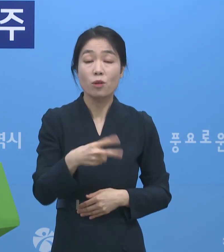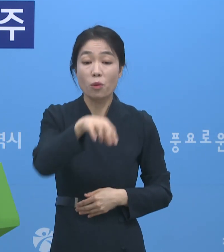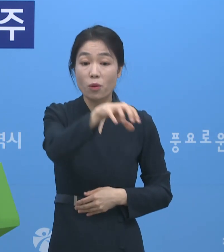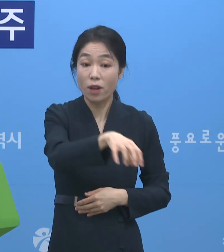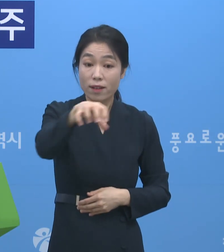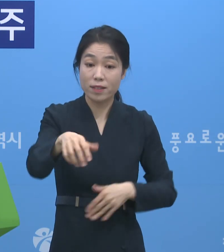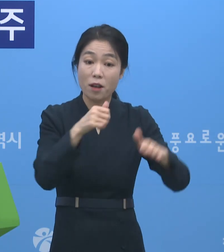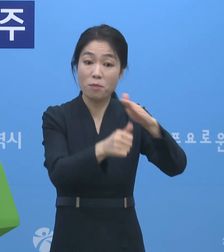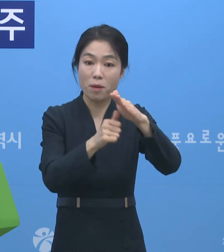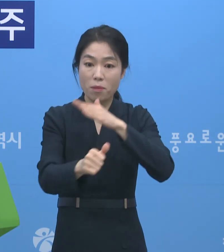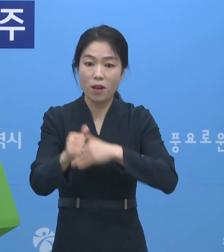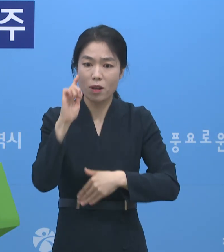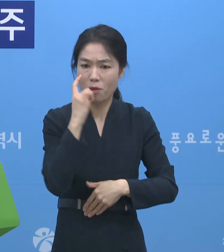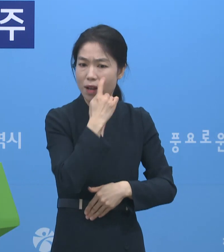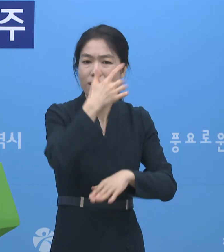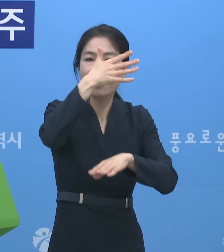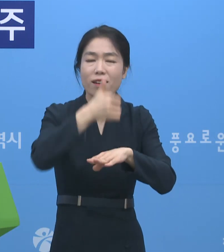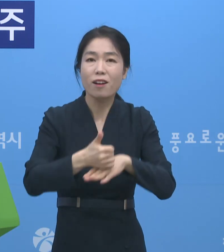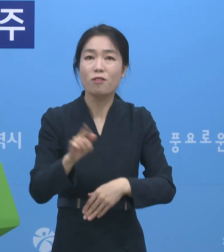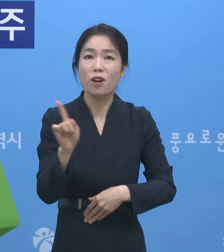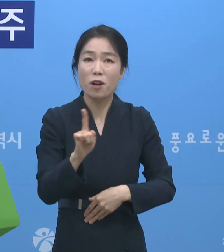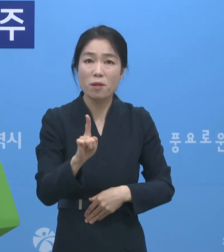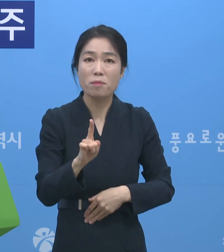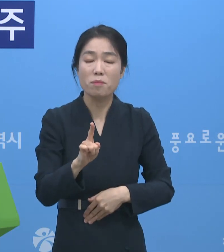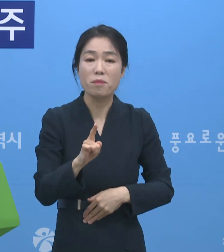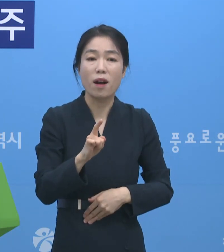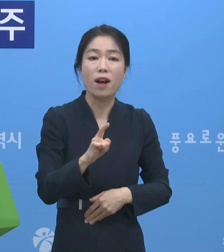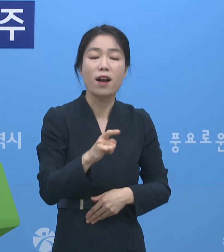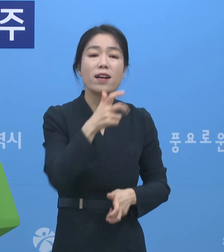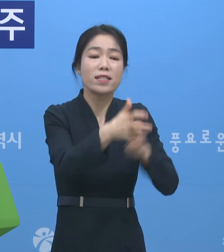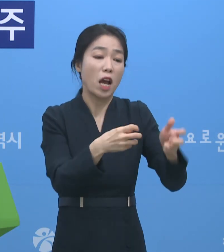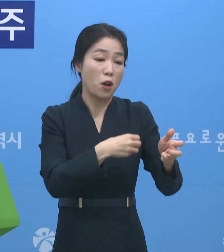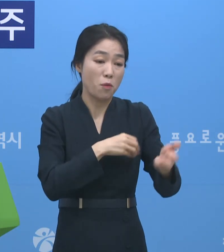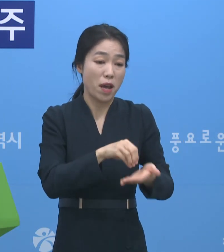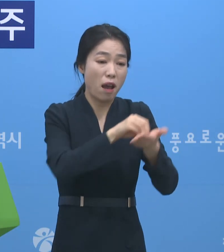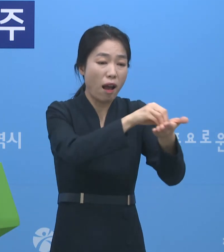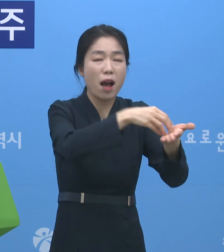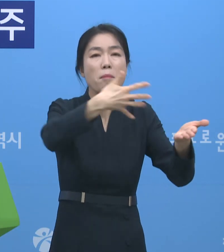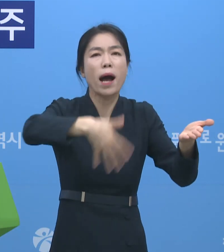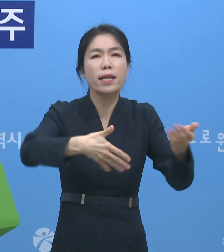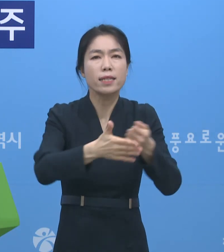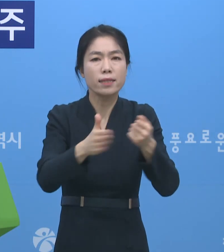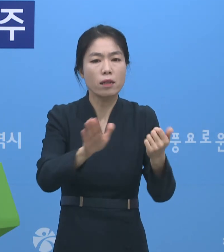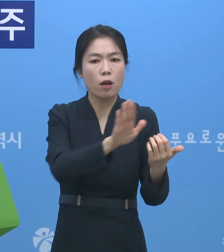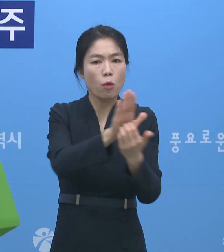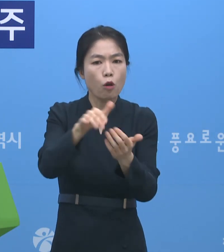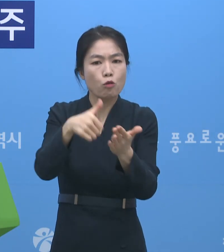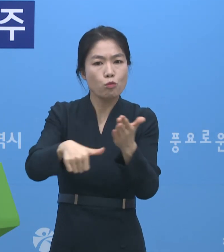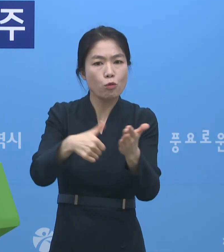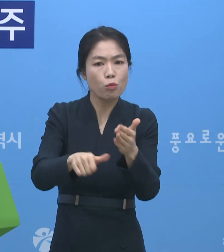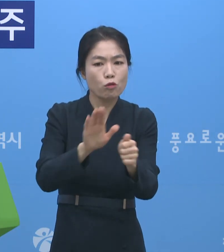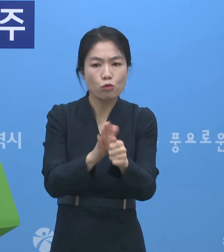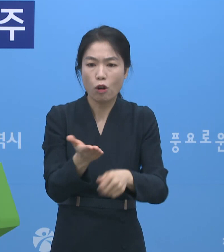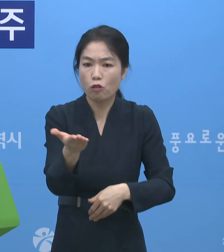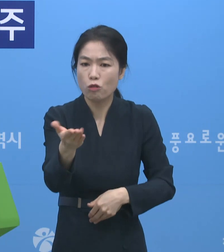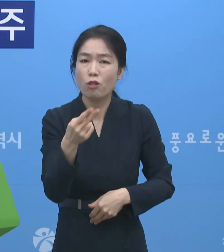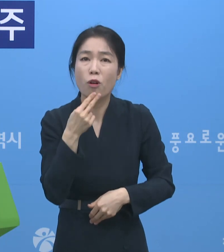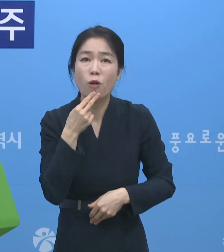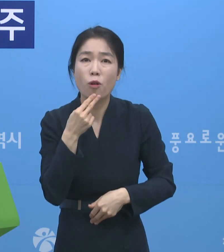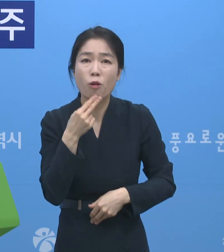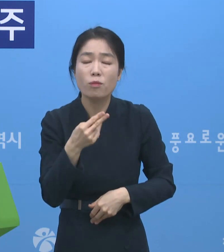현장 방문에서 확인한 결과 상인회 등에 가입하지 않아 방역 물품을 지원받지